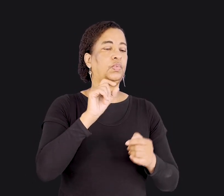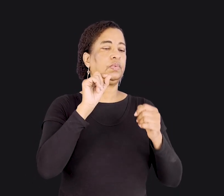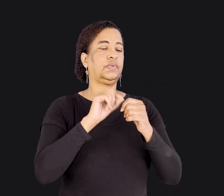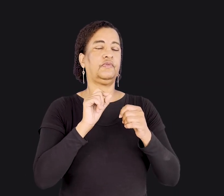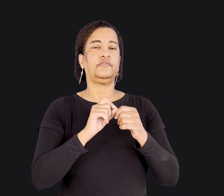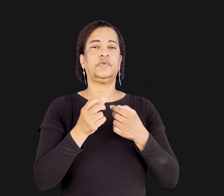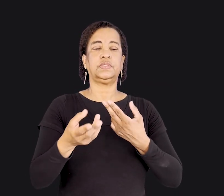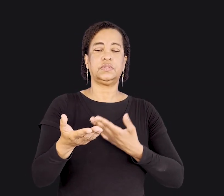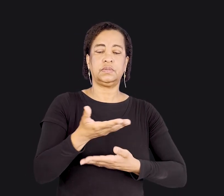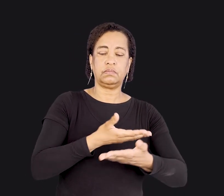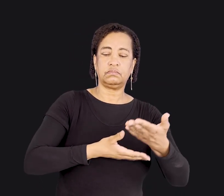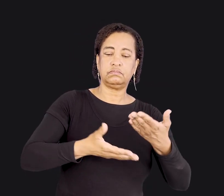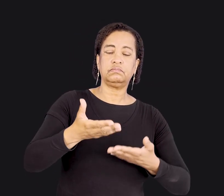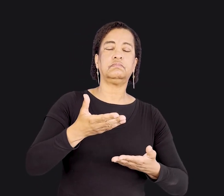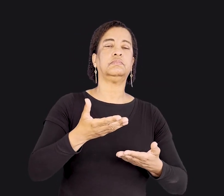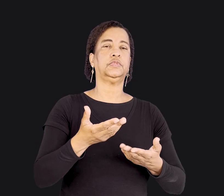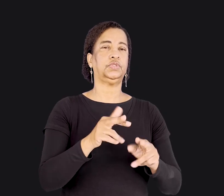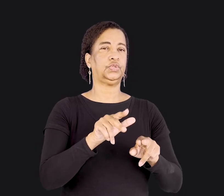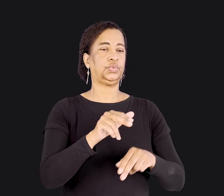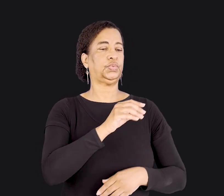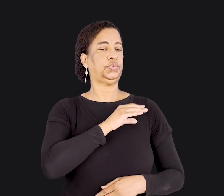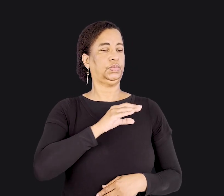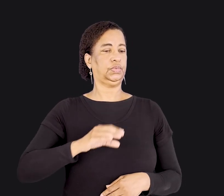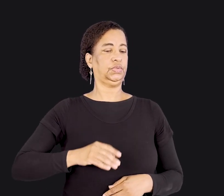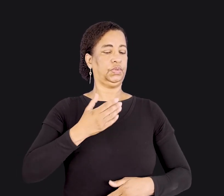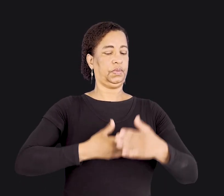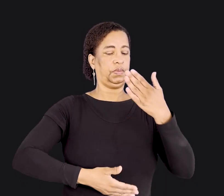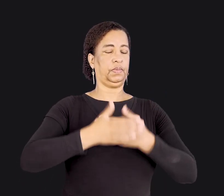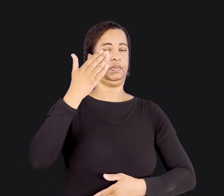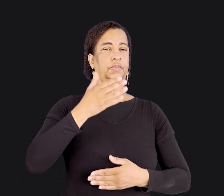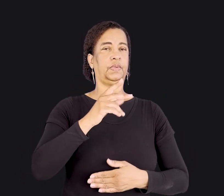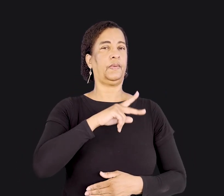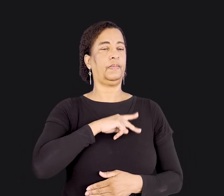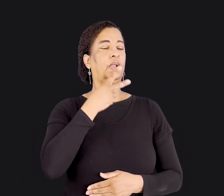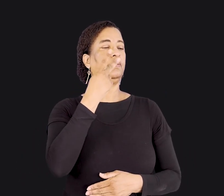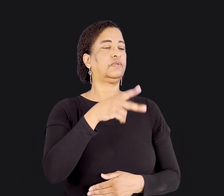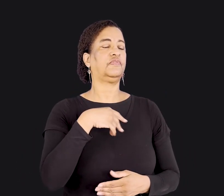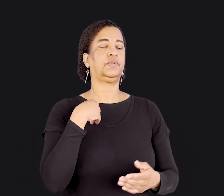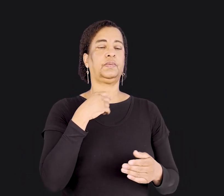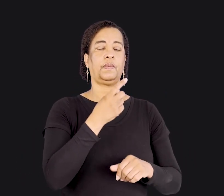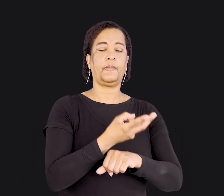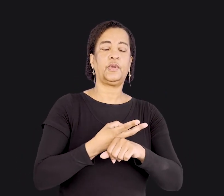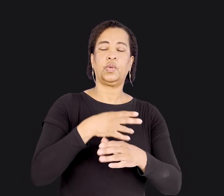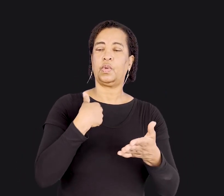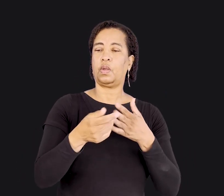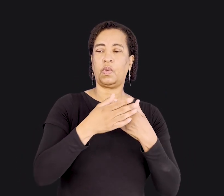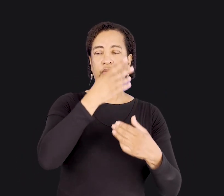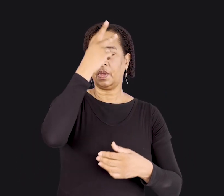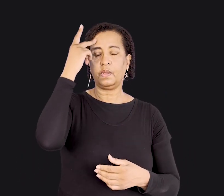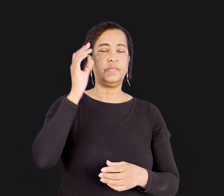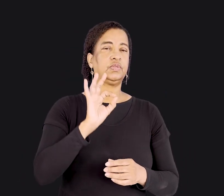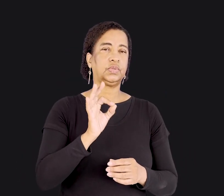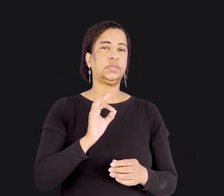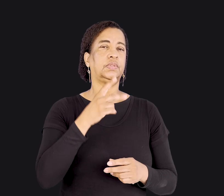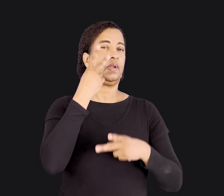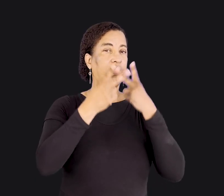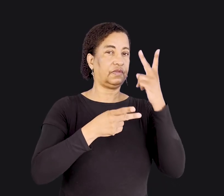entre irmãos em Cristo. Paulo não está dizendo para procurar qualquer um na igreja. Ele está dizendo que se há